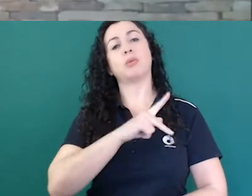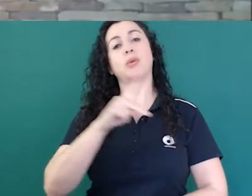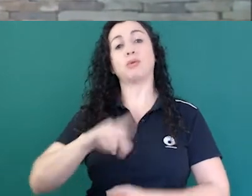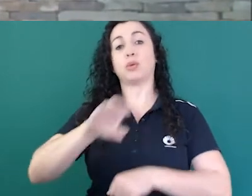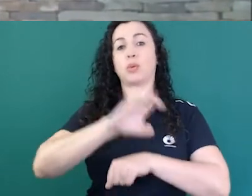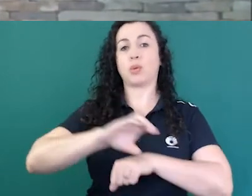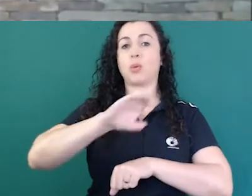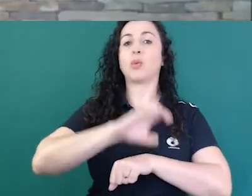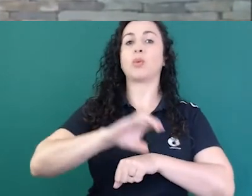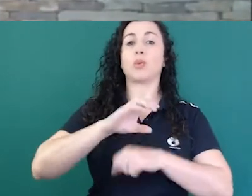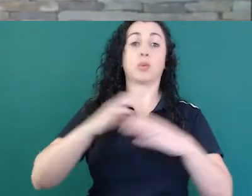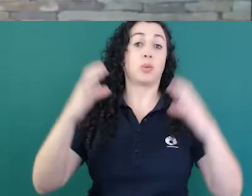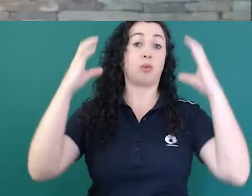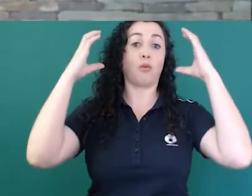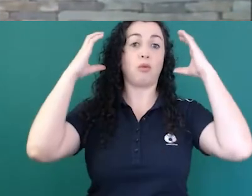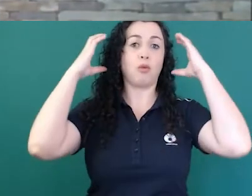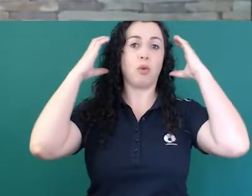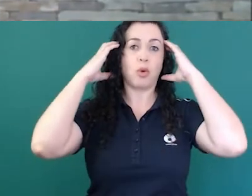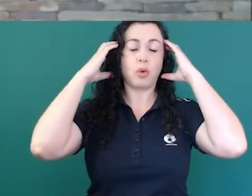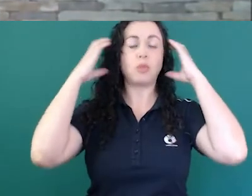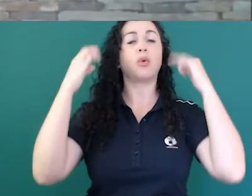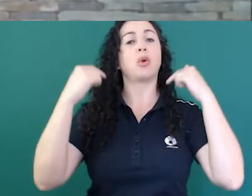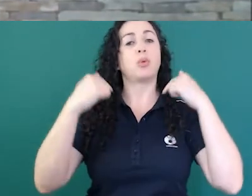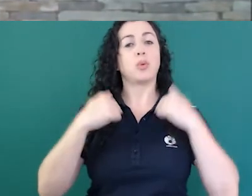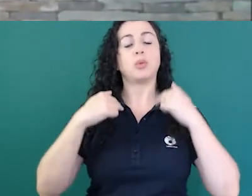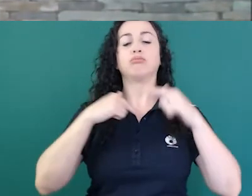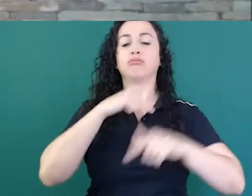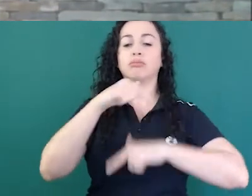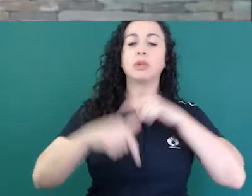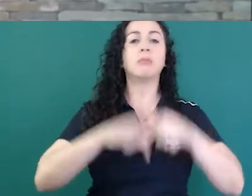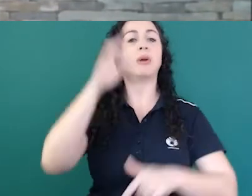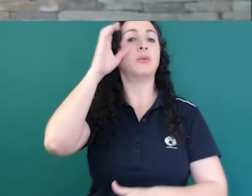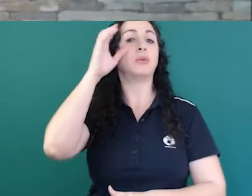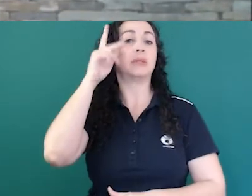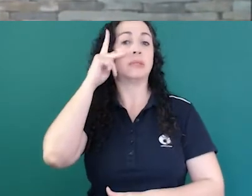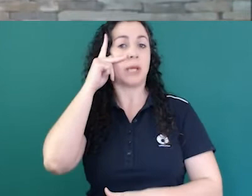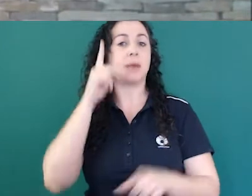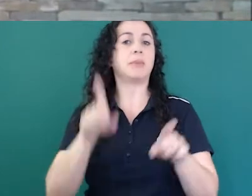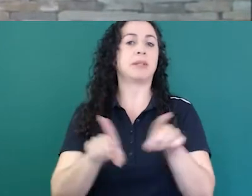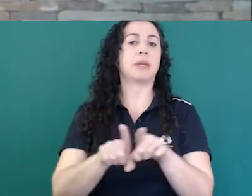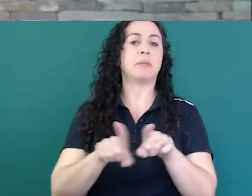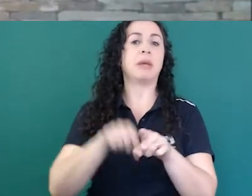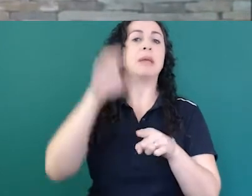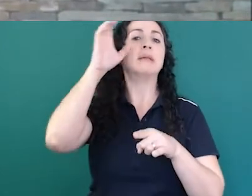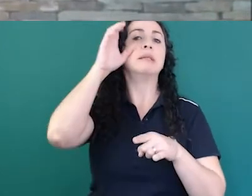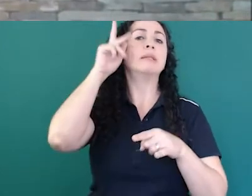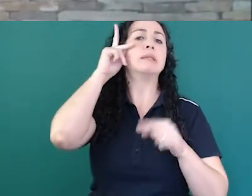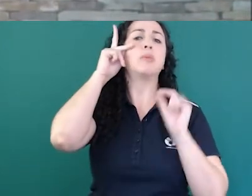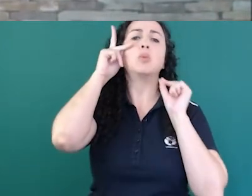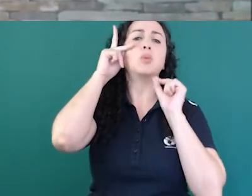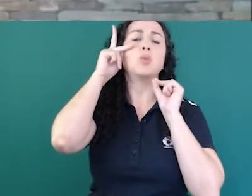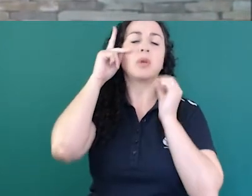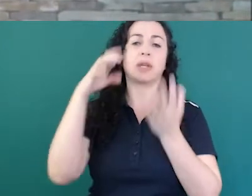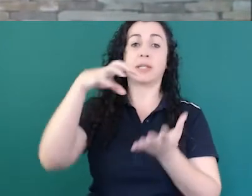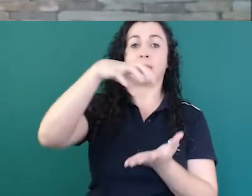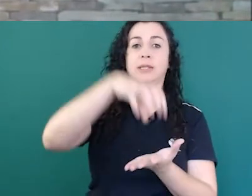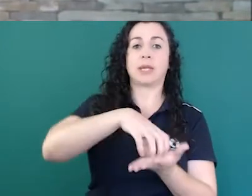Fonodologia da Unicamp, atuo no CEPRE também, que é o Centro de Estudos e Pesquisas em